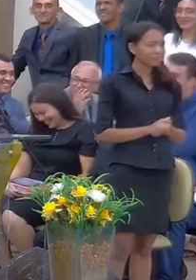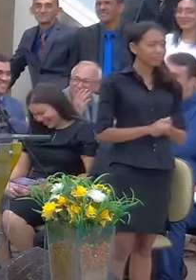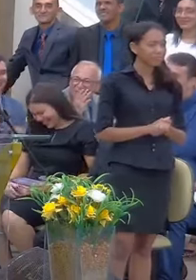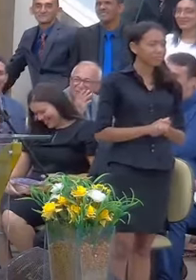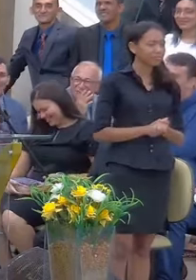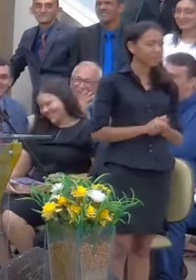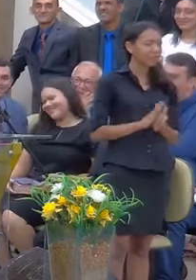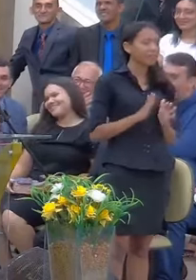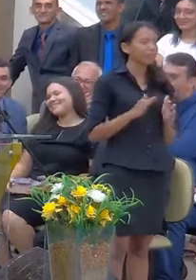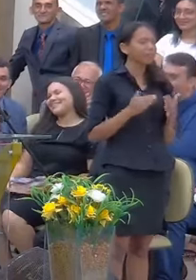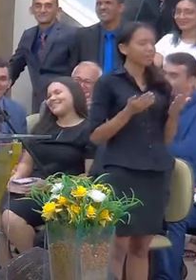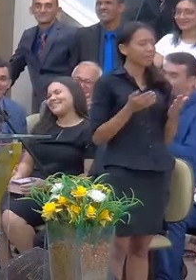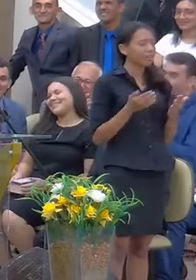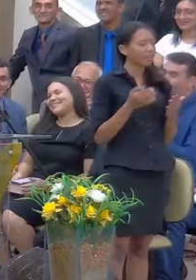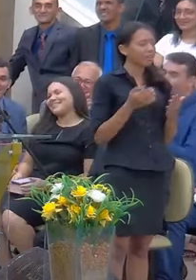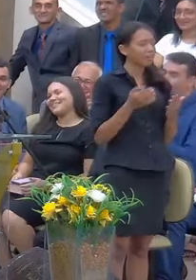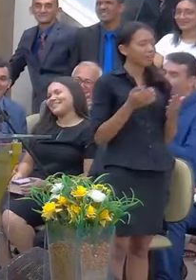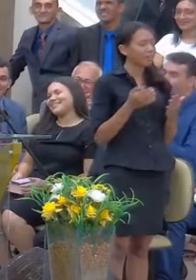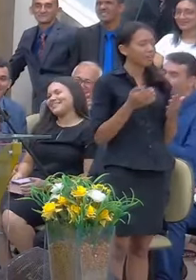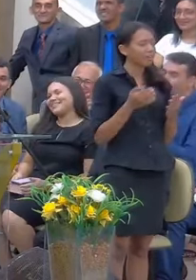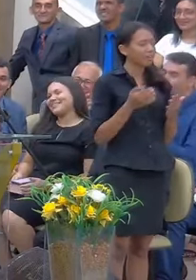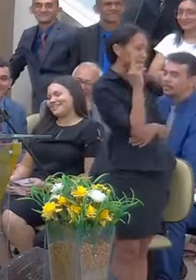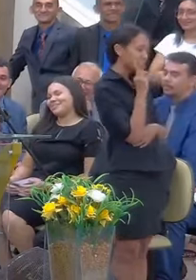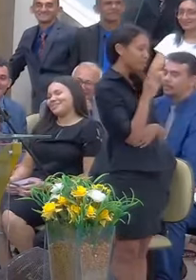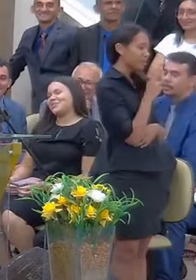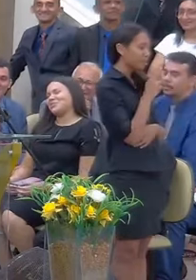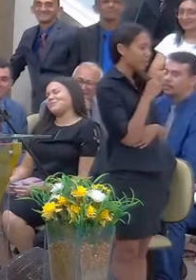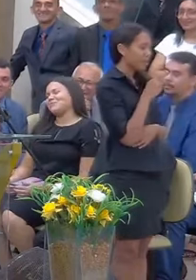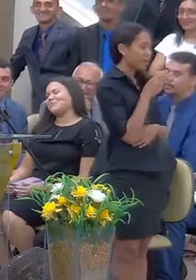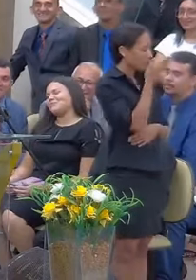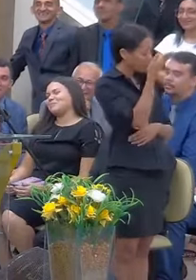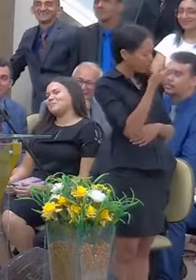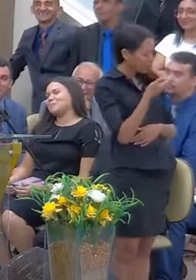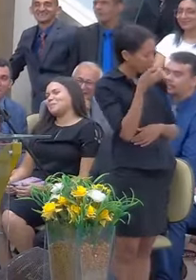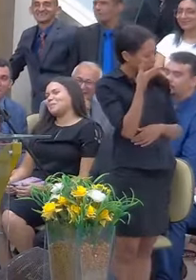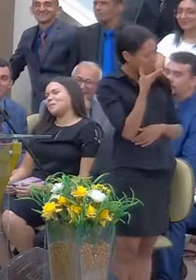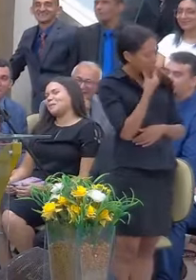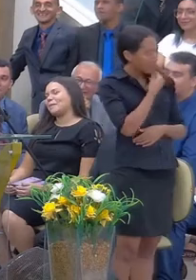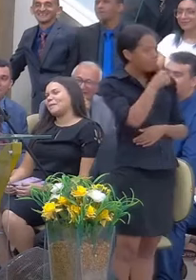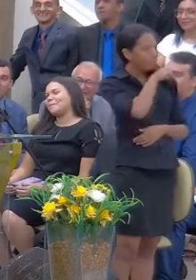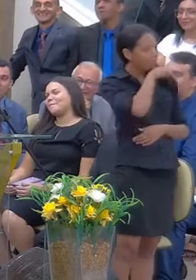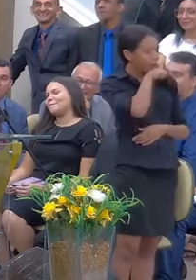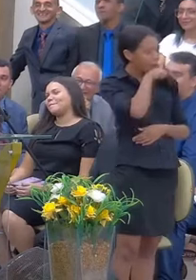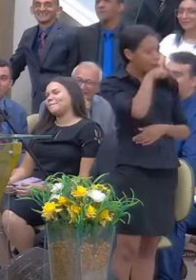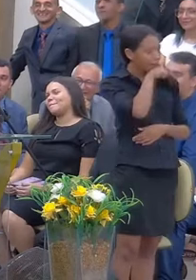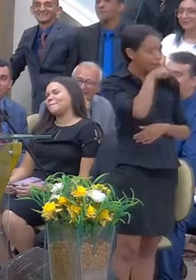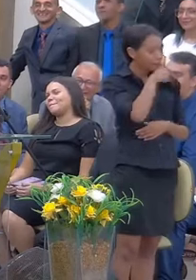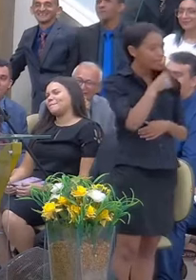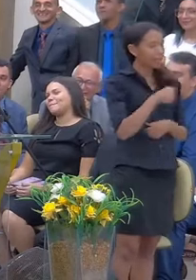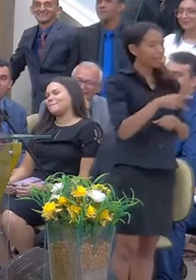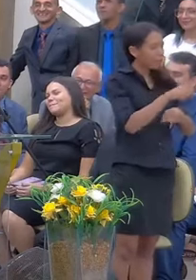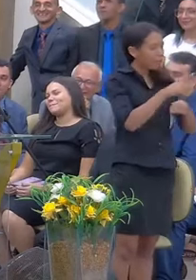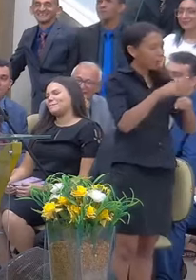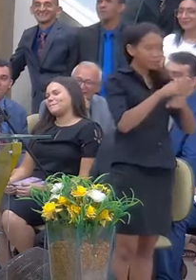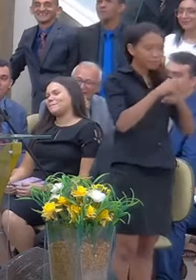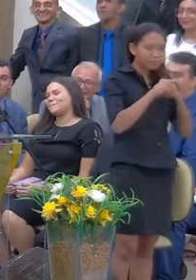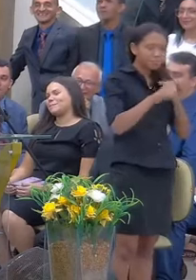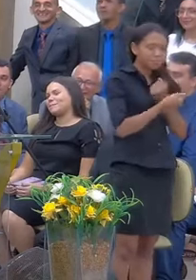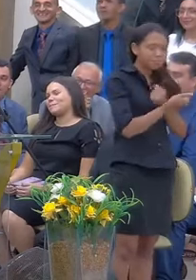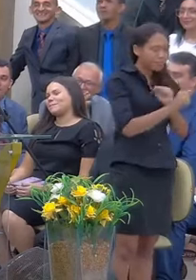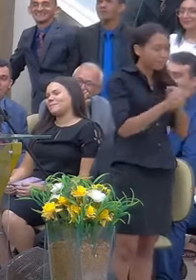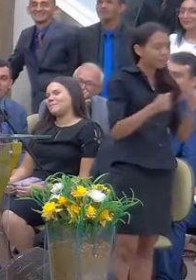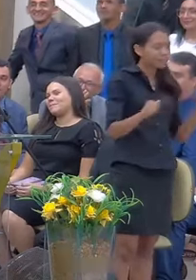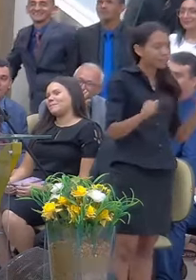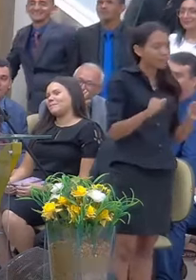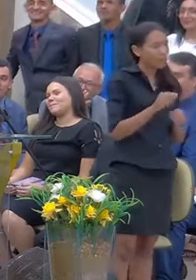vai parir! Ele disse: rapaz, eu já te disse que eu vou te fazer pai de uma grande. E aí, para piorar o riso, ele disse assim: e a Sara, eu não vou chamar ela